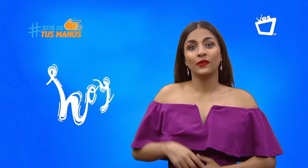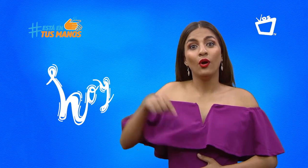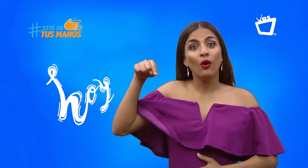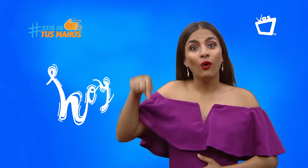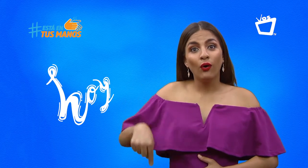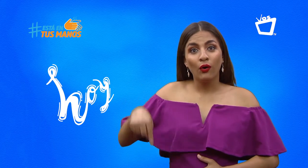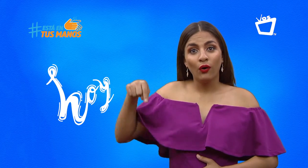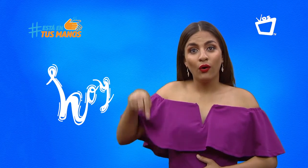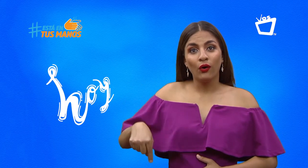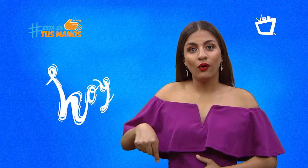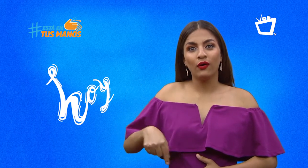hoy